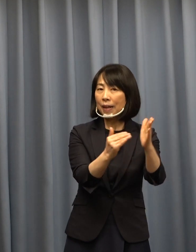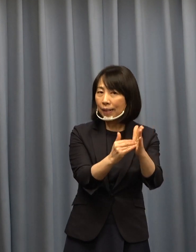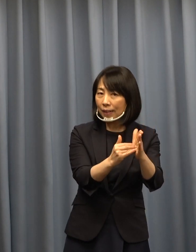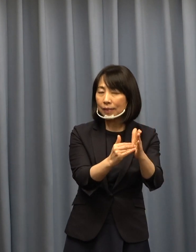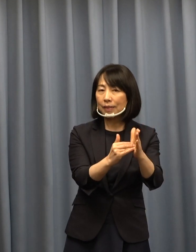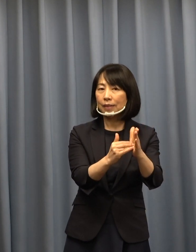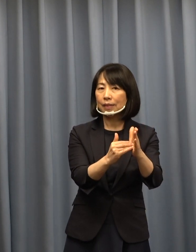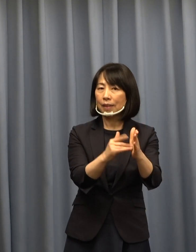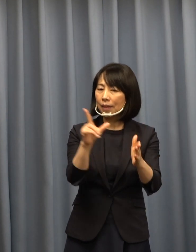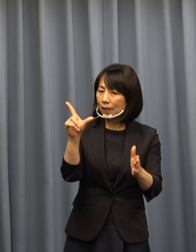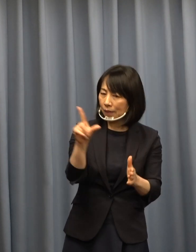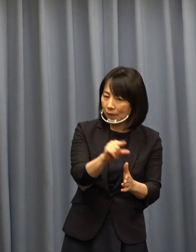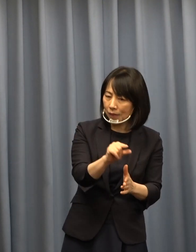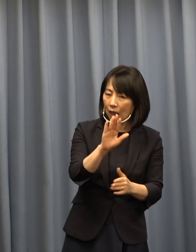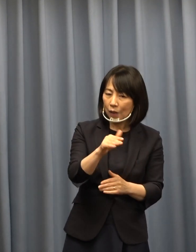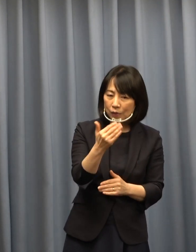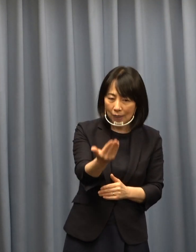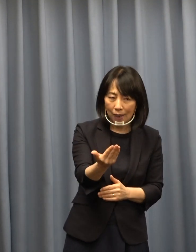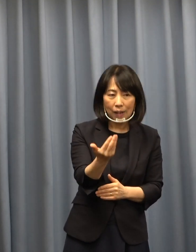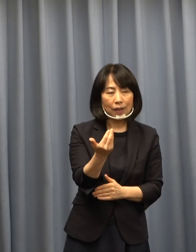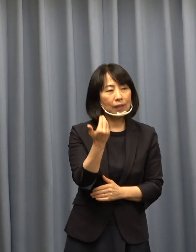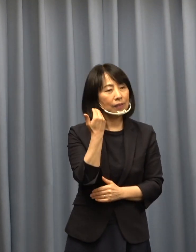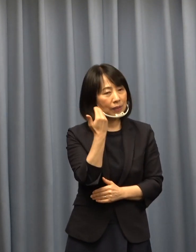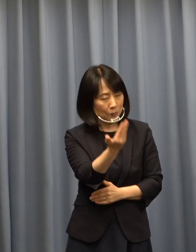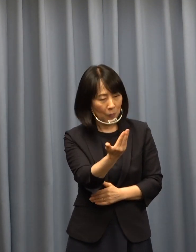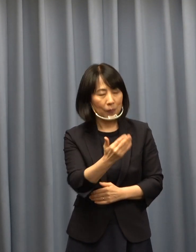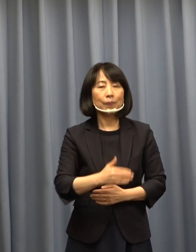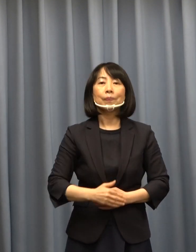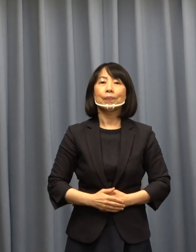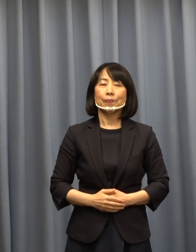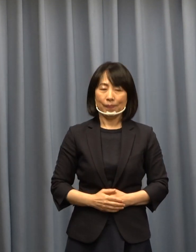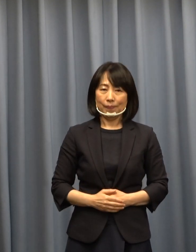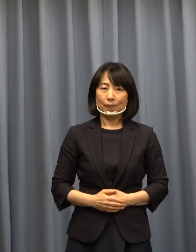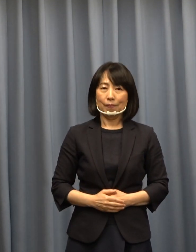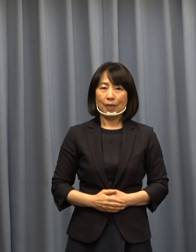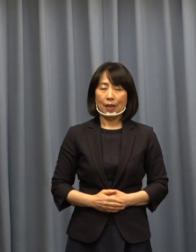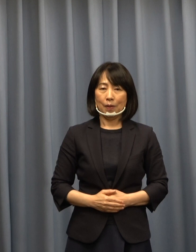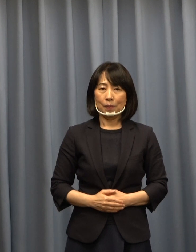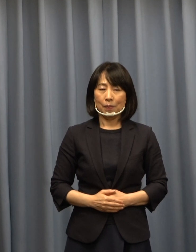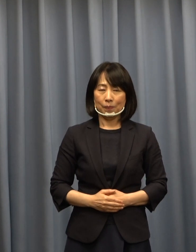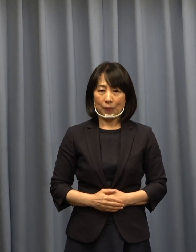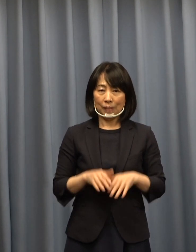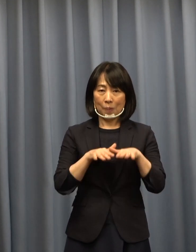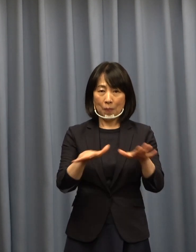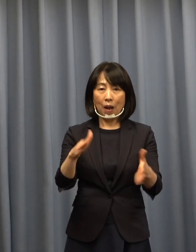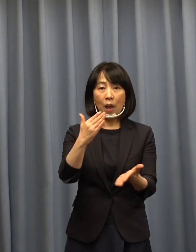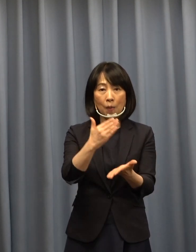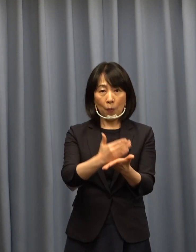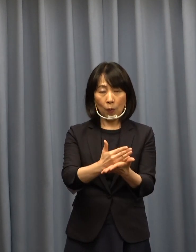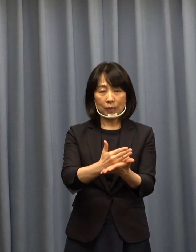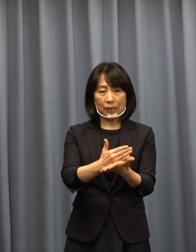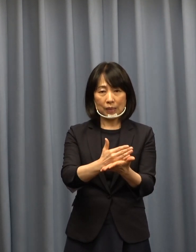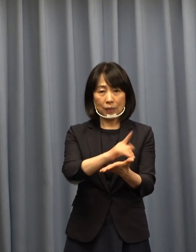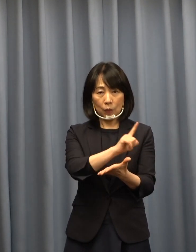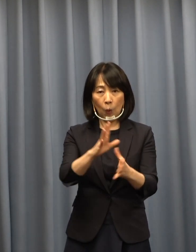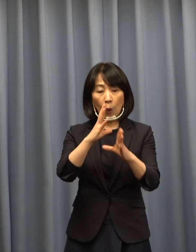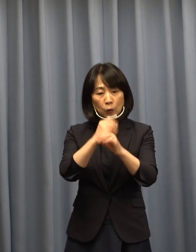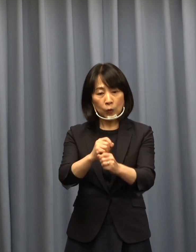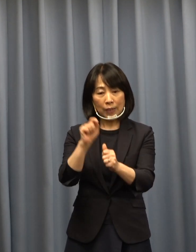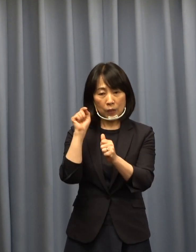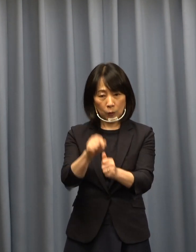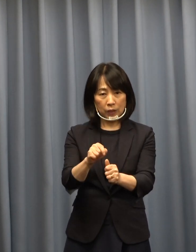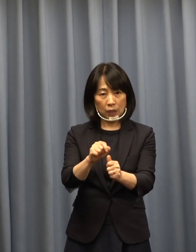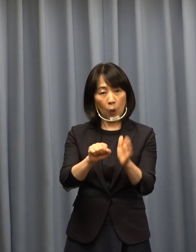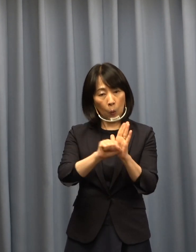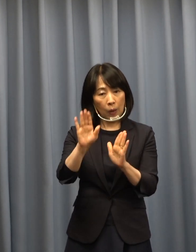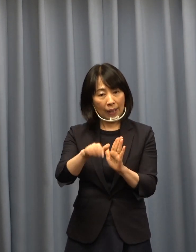改善させることができるとお考えでしょうか。 まず最初、重点措置の効果があったかということでございますけれ